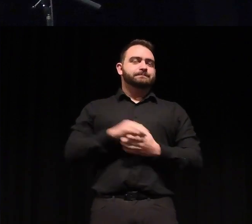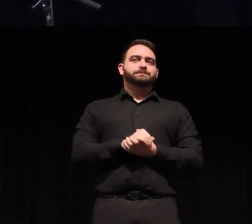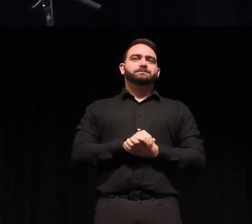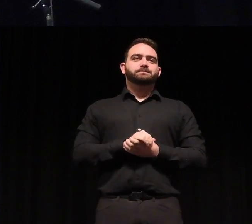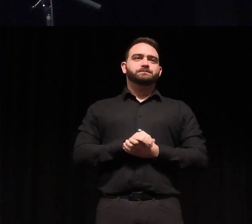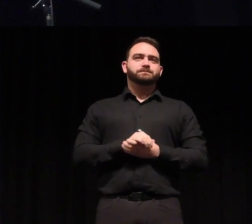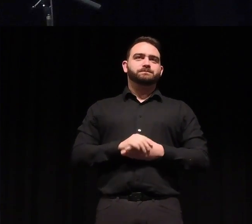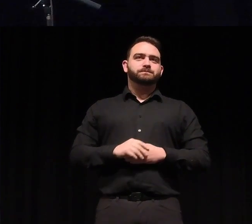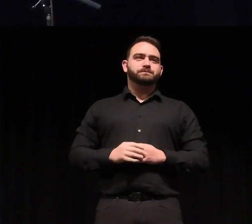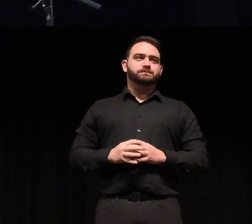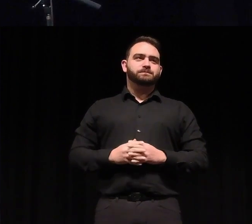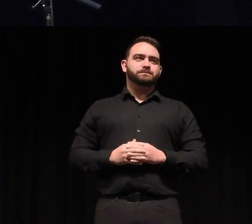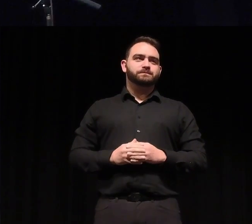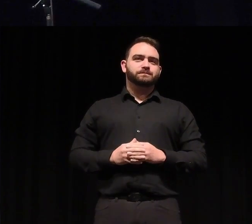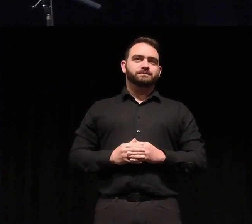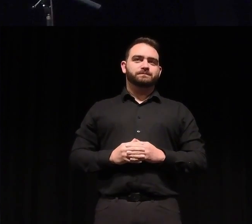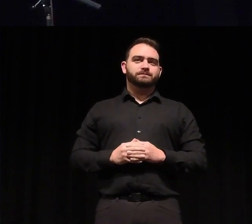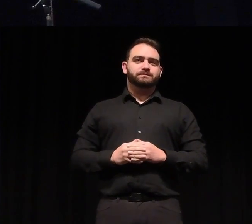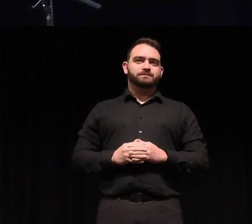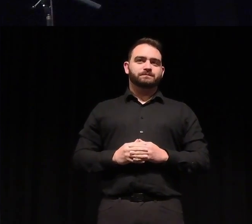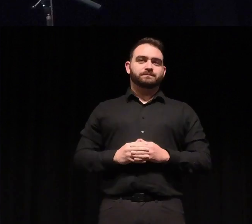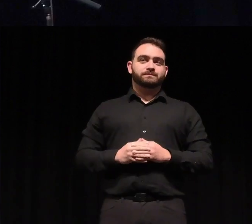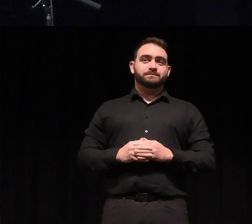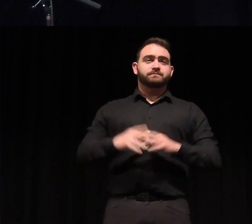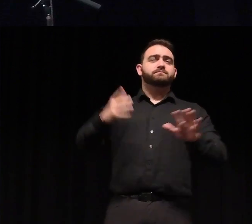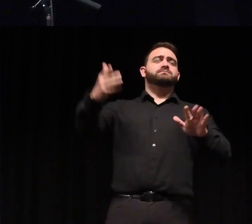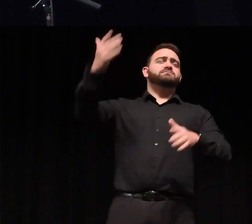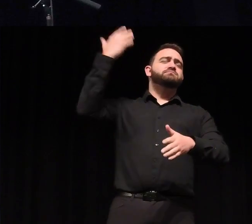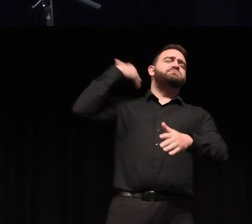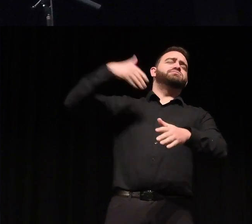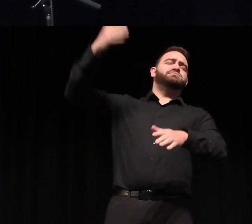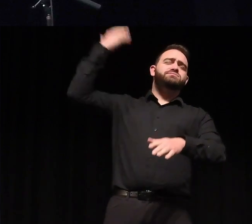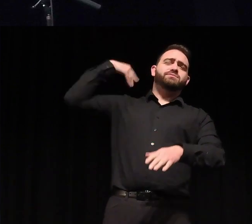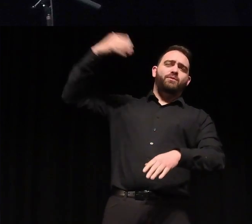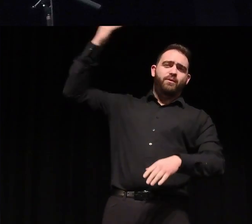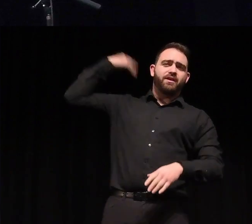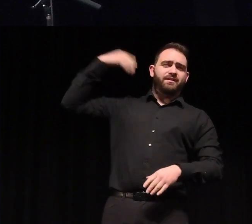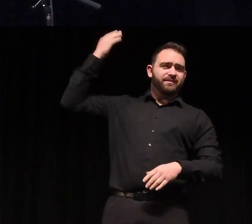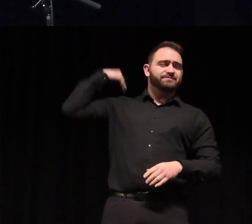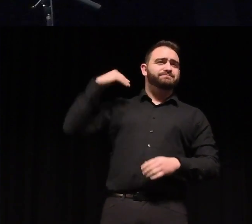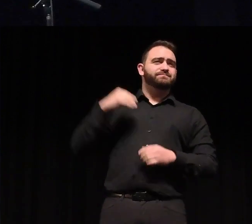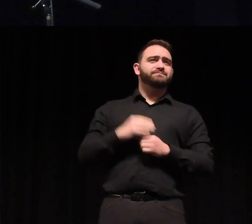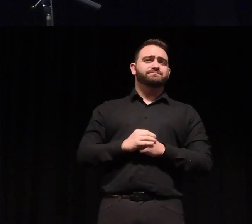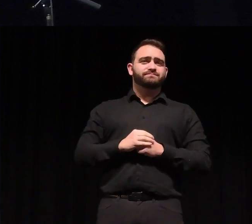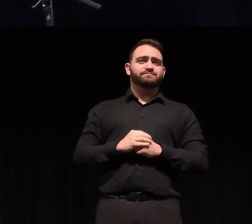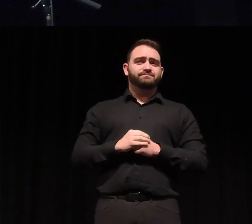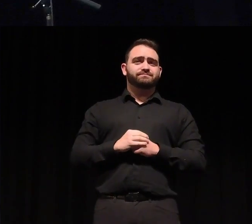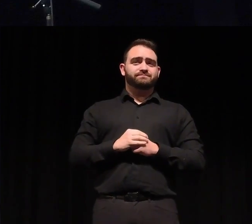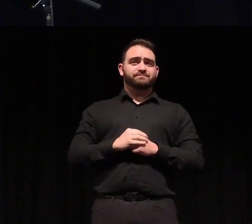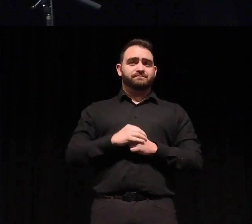Alors, là, longtemps, disait ma grand-mère,